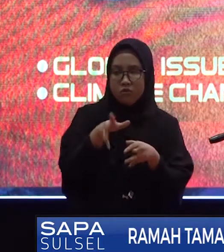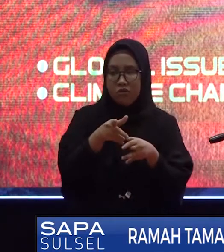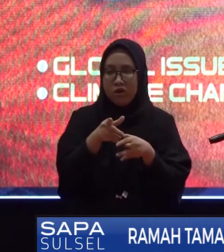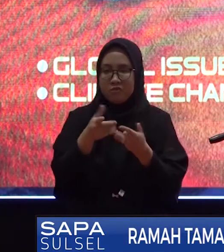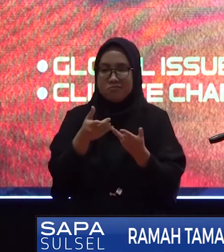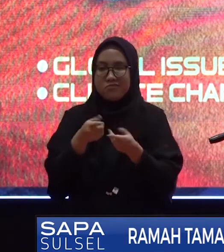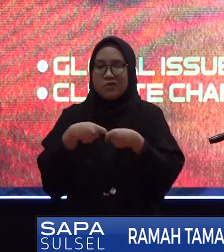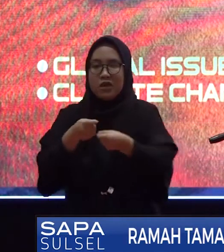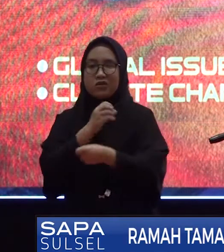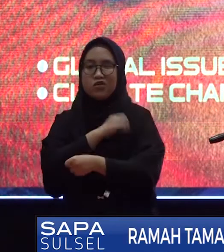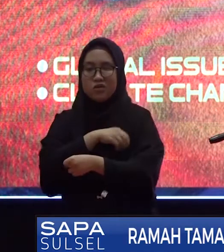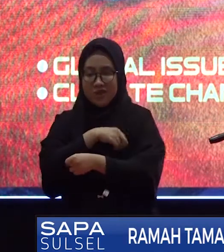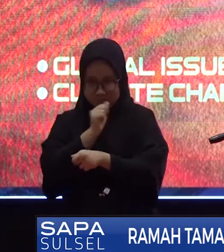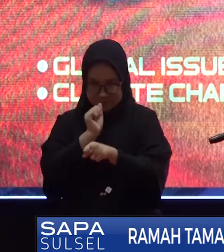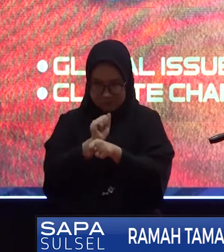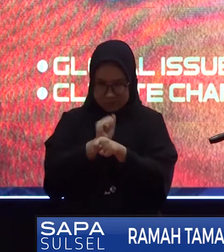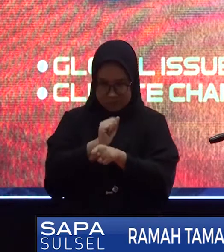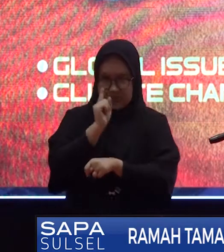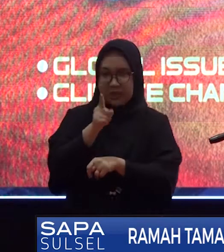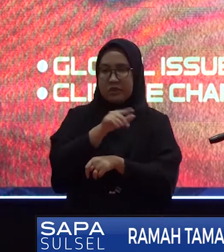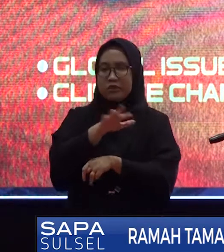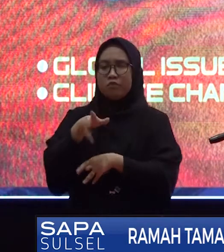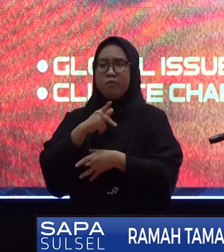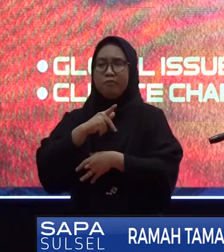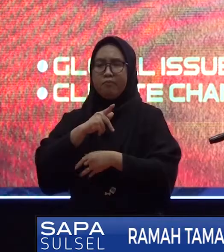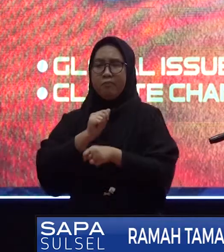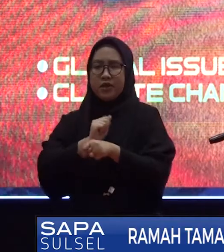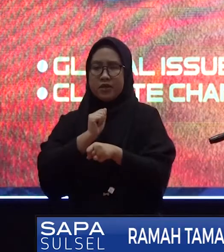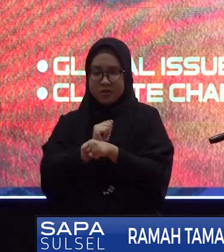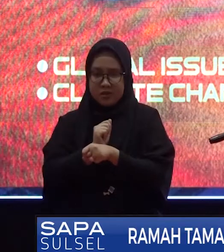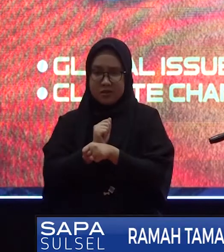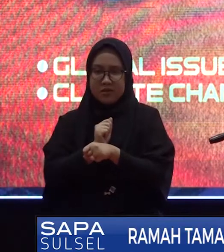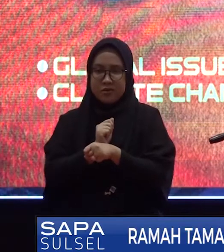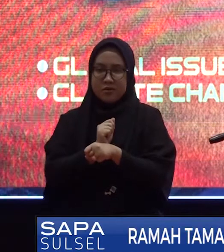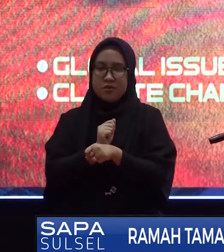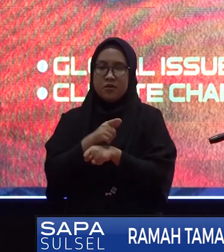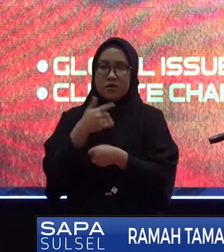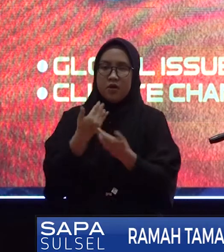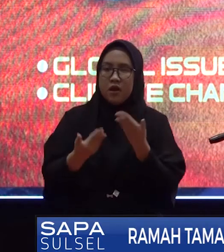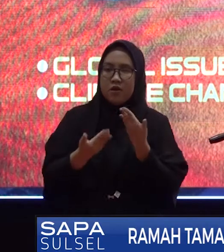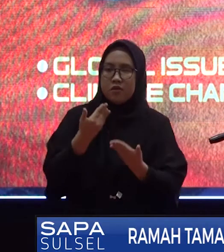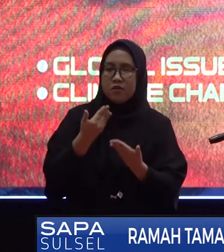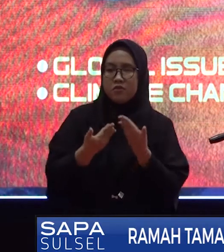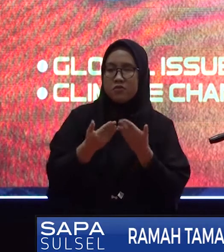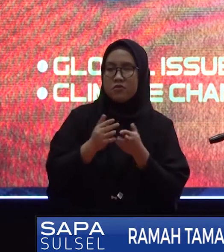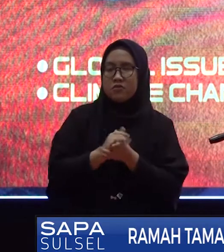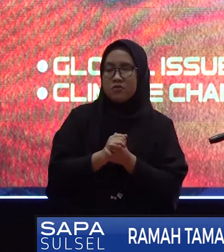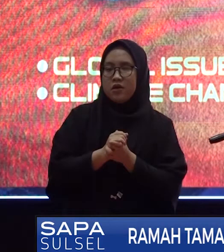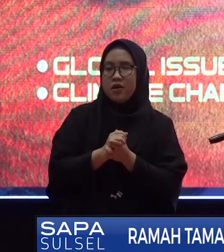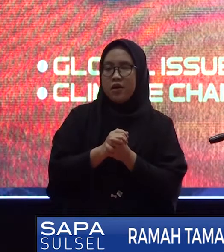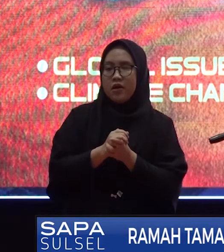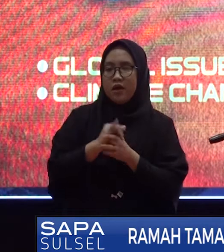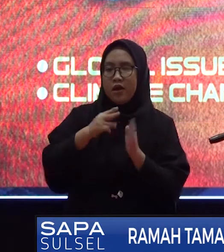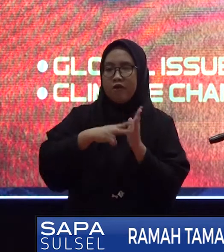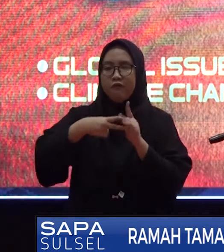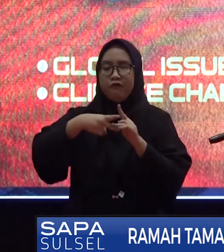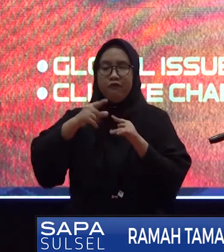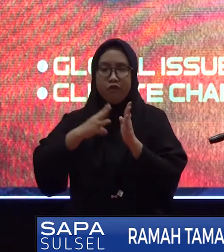sosial Ketenagakerjaan kepada pekerja rentan atau bekerja di sektor informal yang